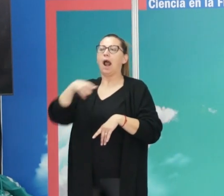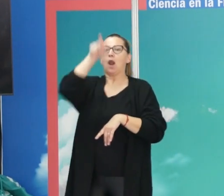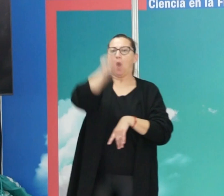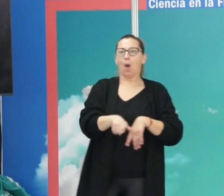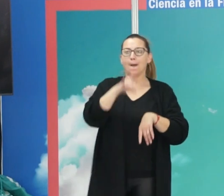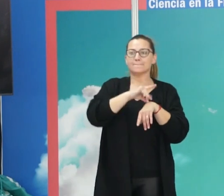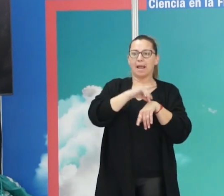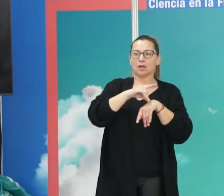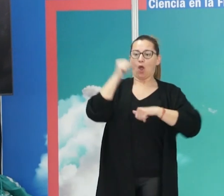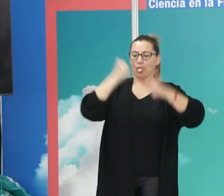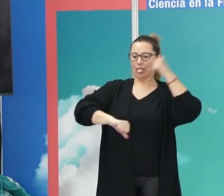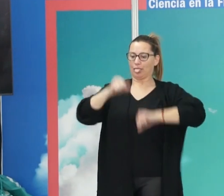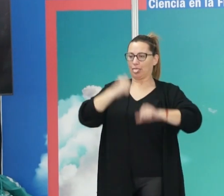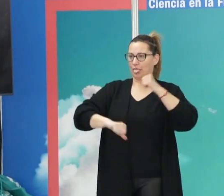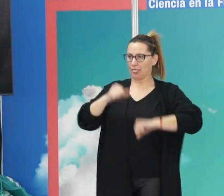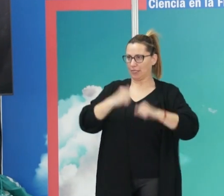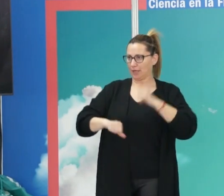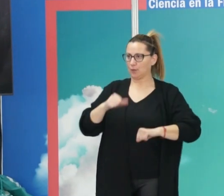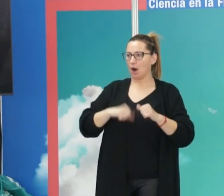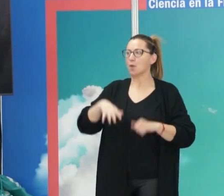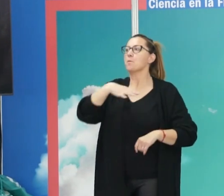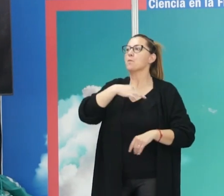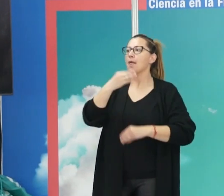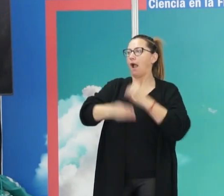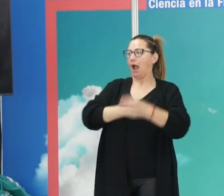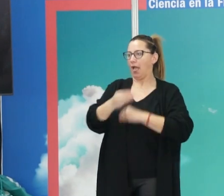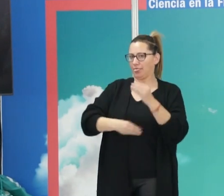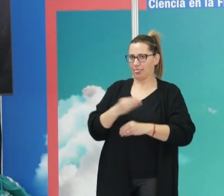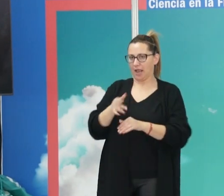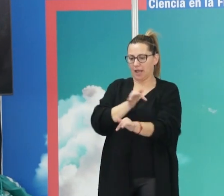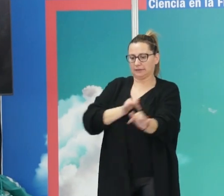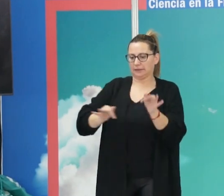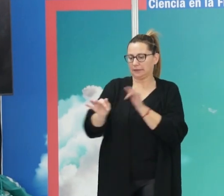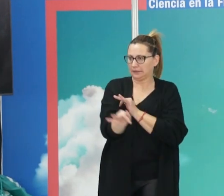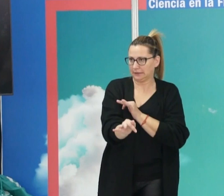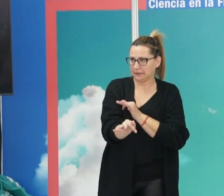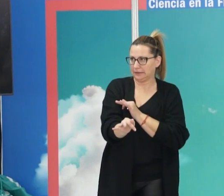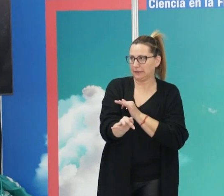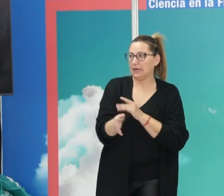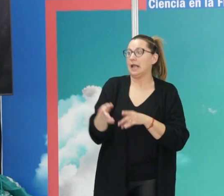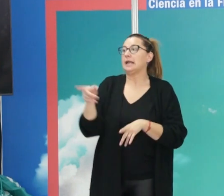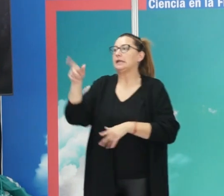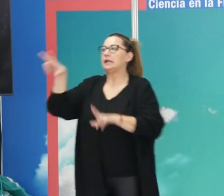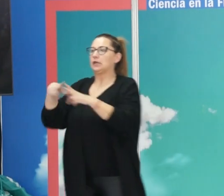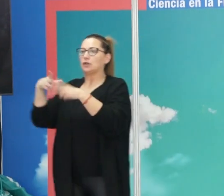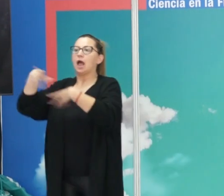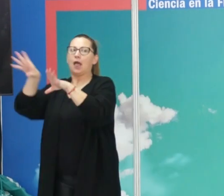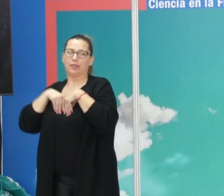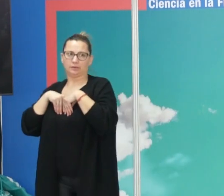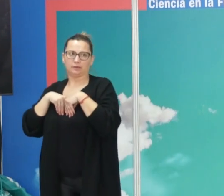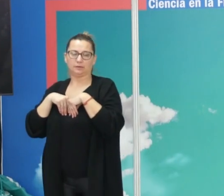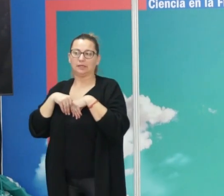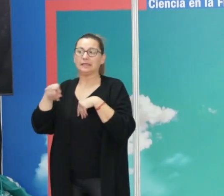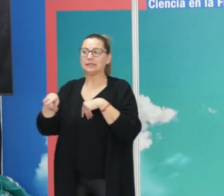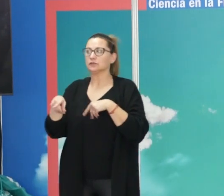extracción y para que las sociedades lo acepten. Y eso es lo que hizo que se cambiara los criterios de determinación de la muerte y